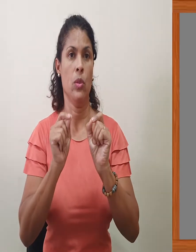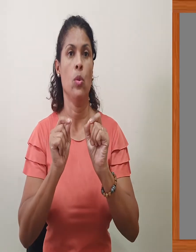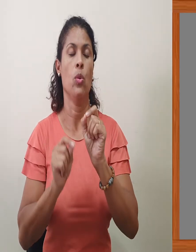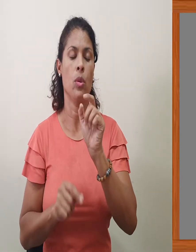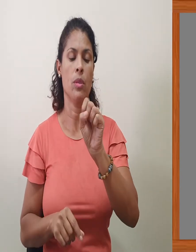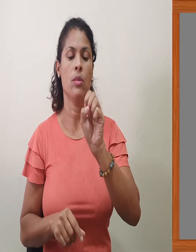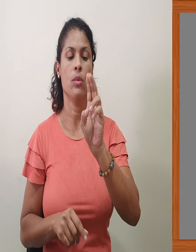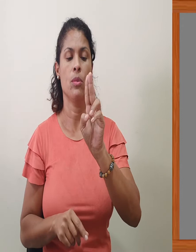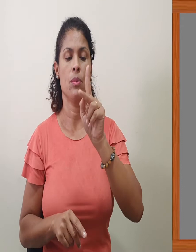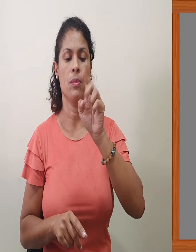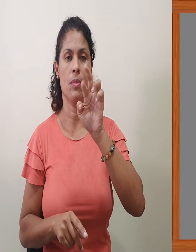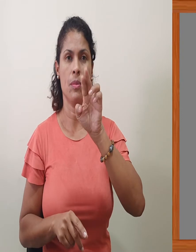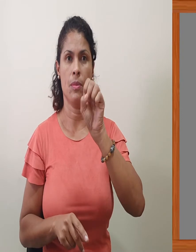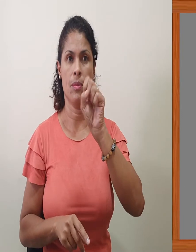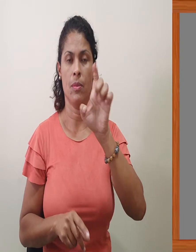da oncogênese.